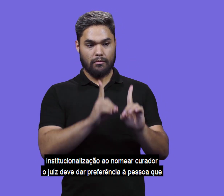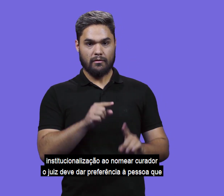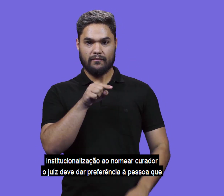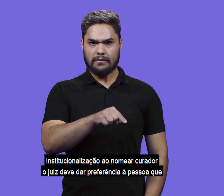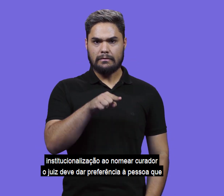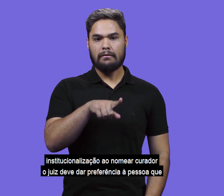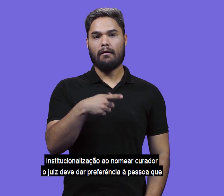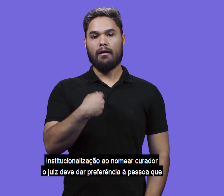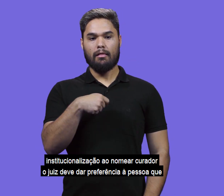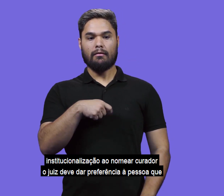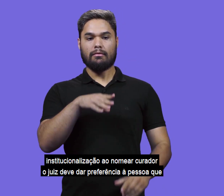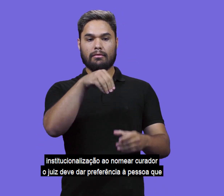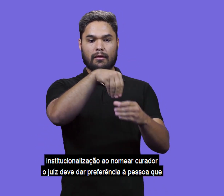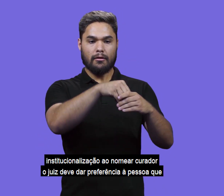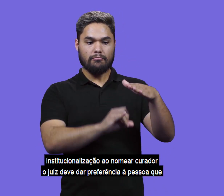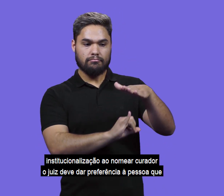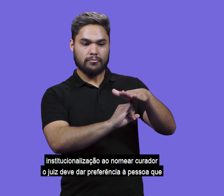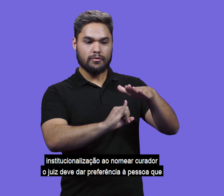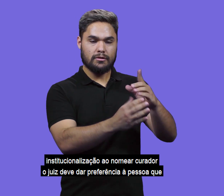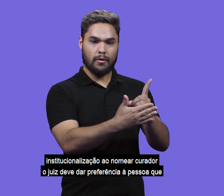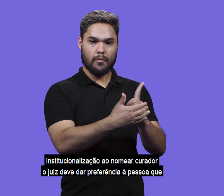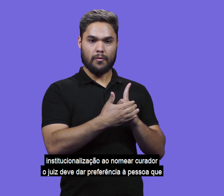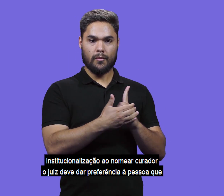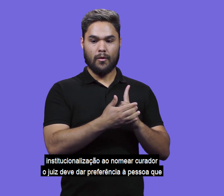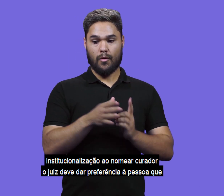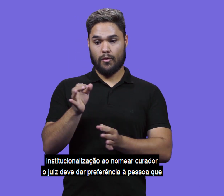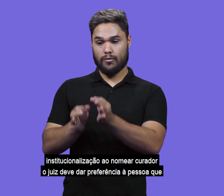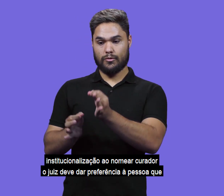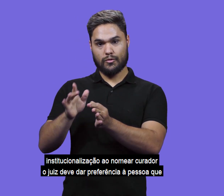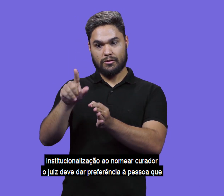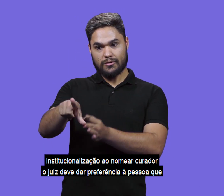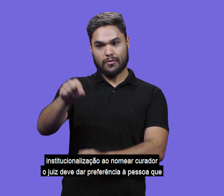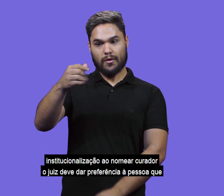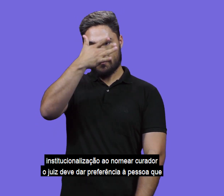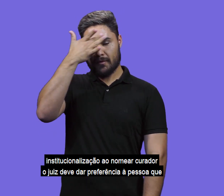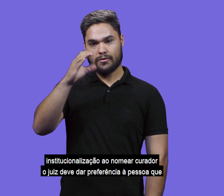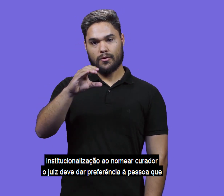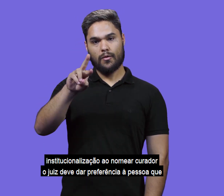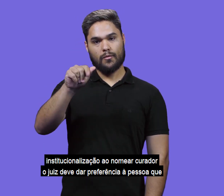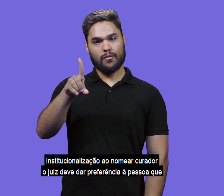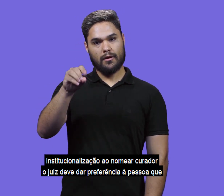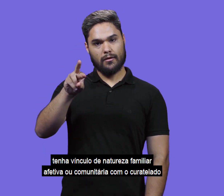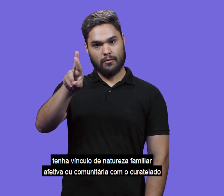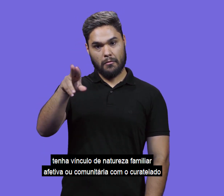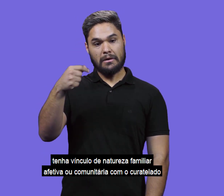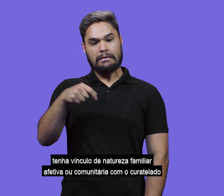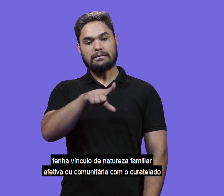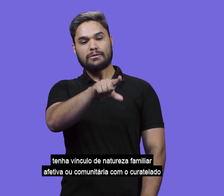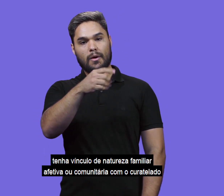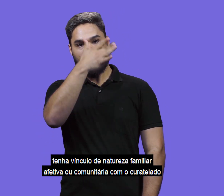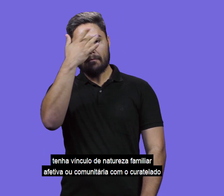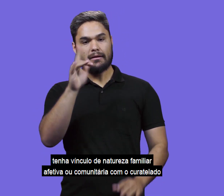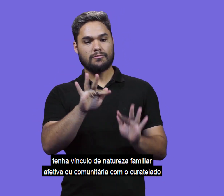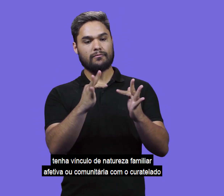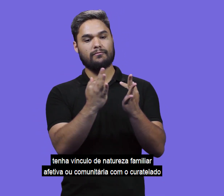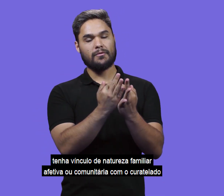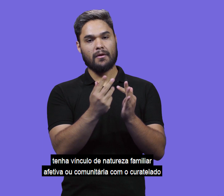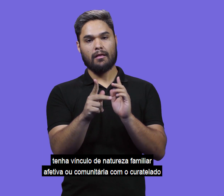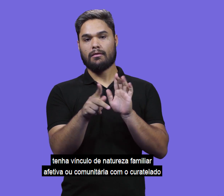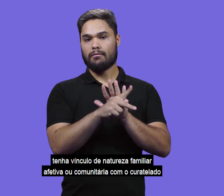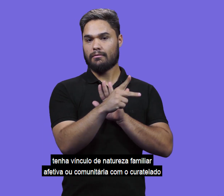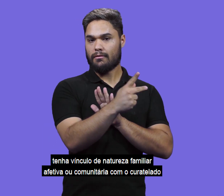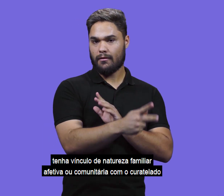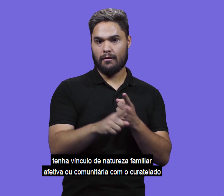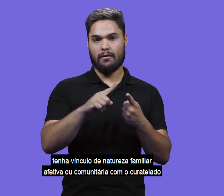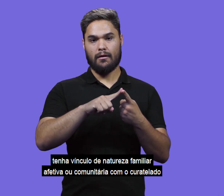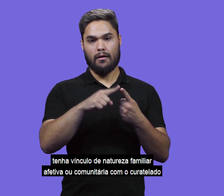de institucionalização, ao nomear curador, o juiz deve dar preferência à pessoa que tenha vínculo de natureza